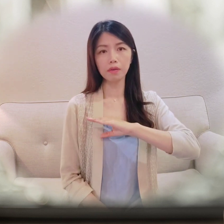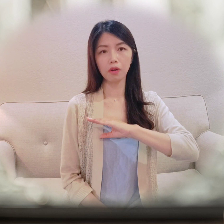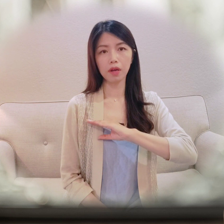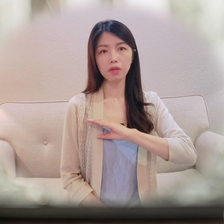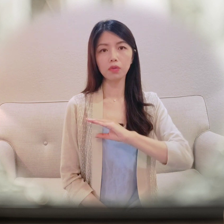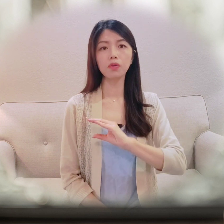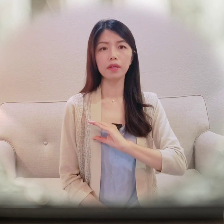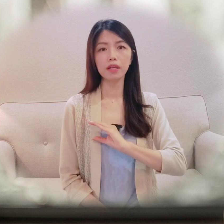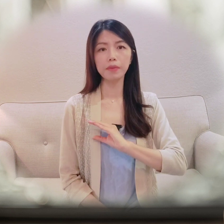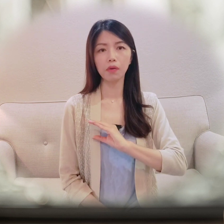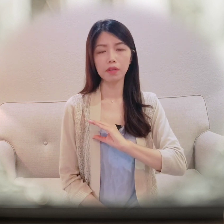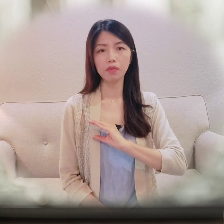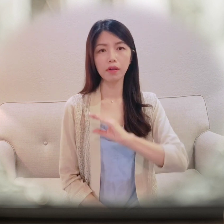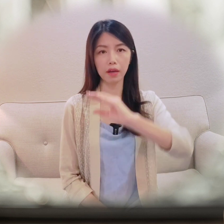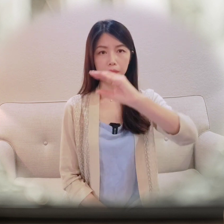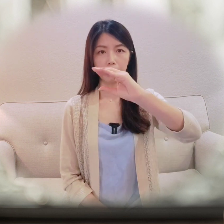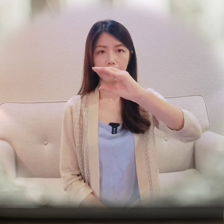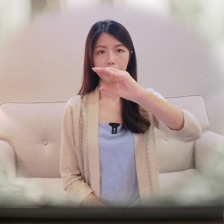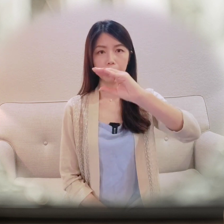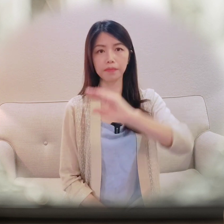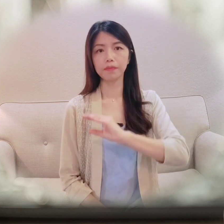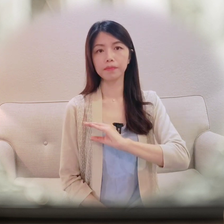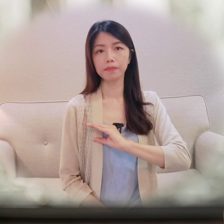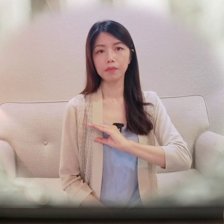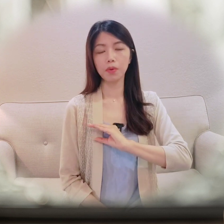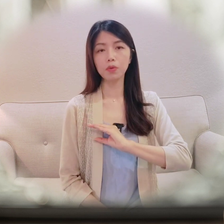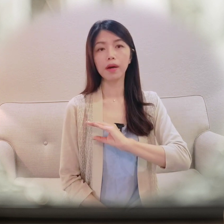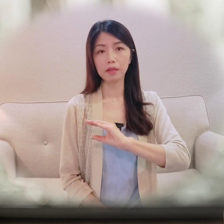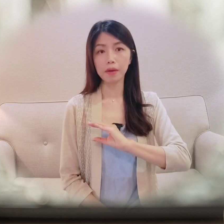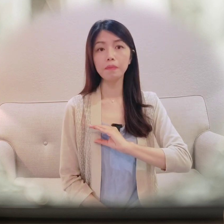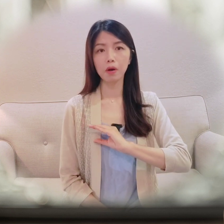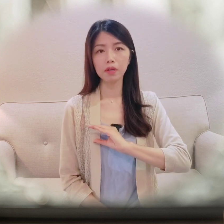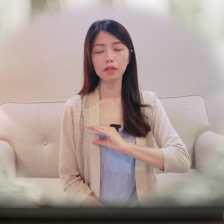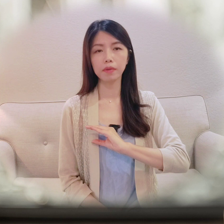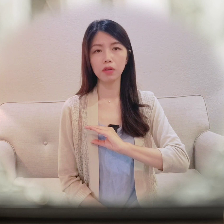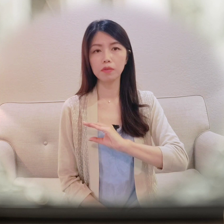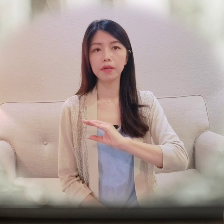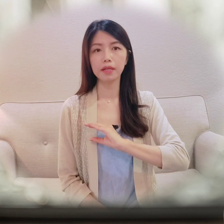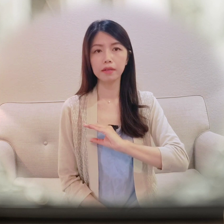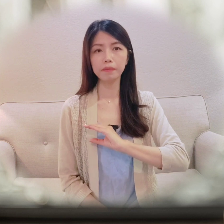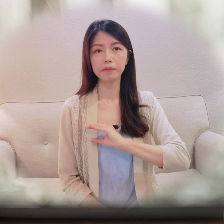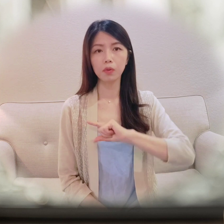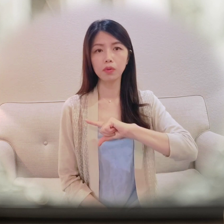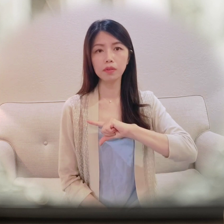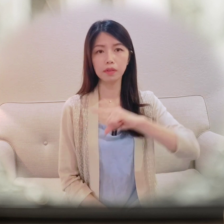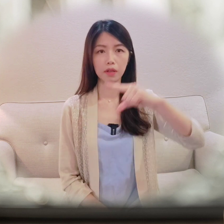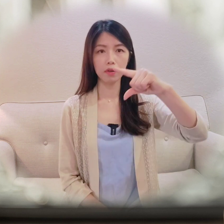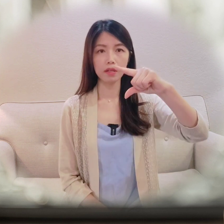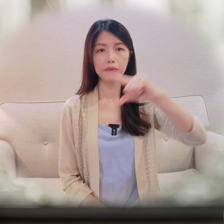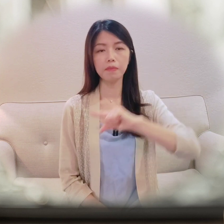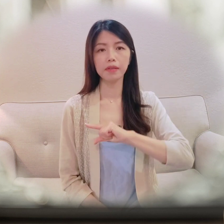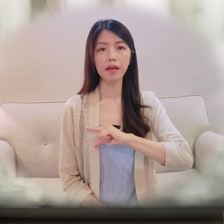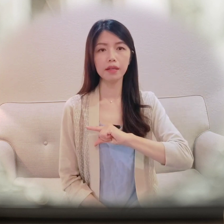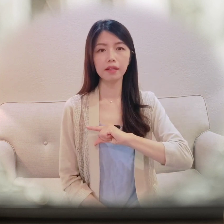펴셔서 이렇게 하셔도 이름이라고 하는 뜻의 수어가 돼요. 왼쪽 가슴에 명찰처럼 달아주시면 이름, 혹은